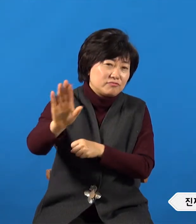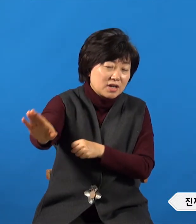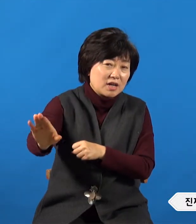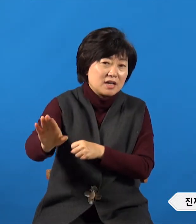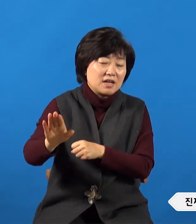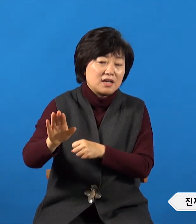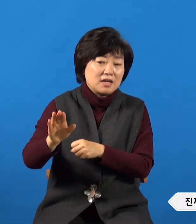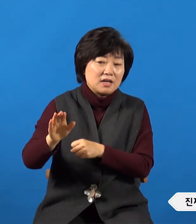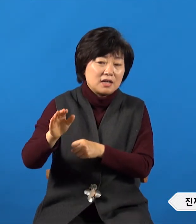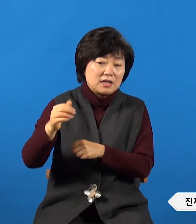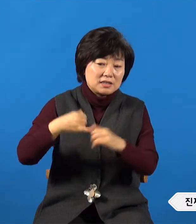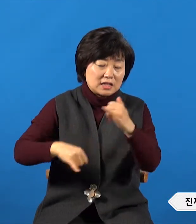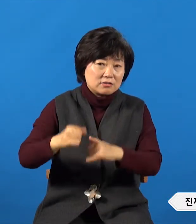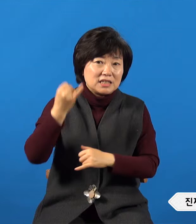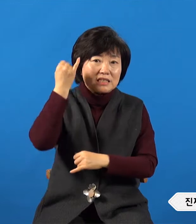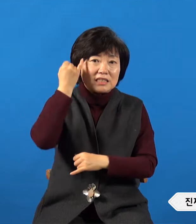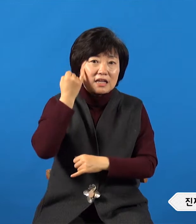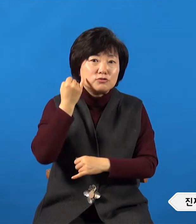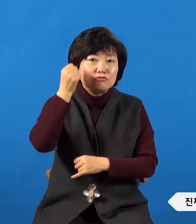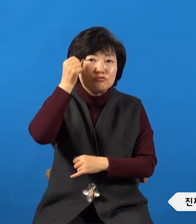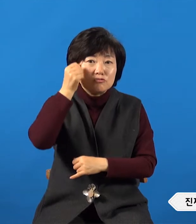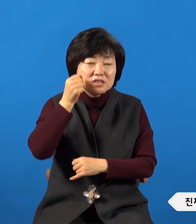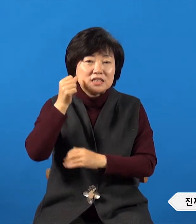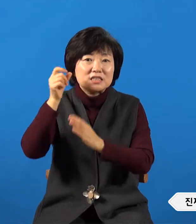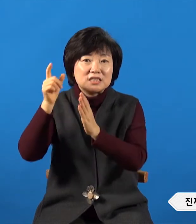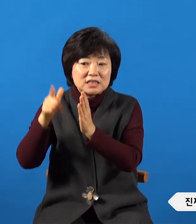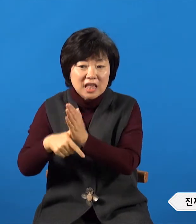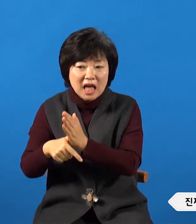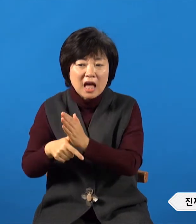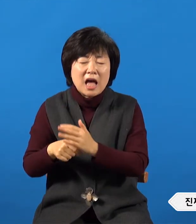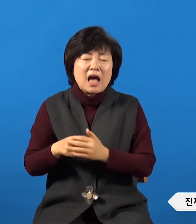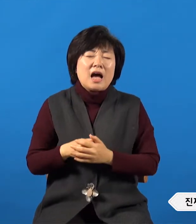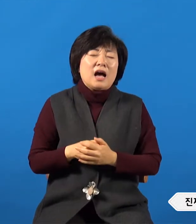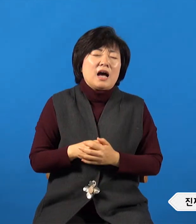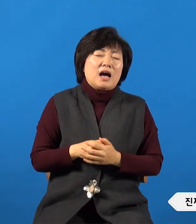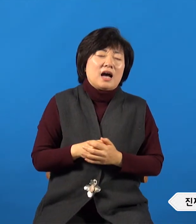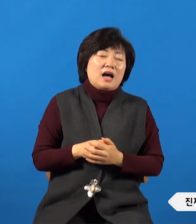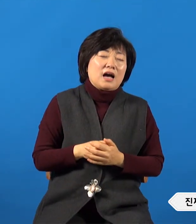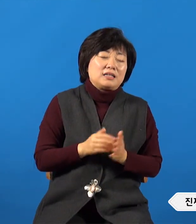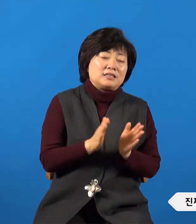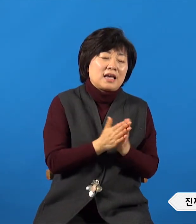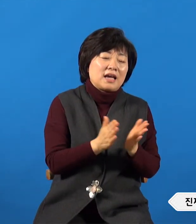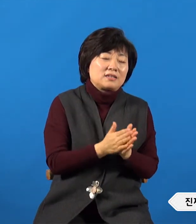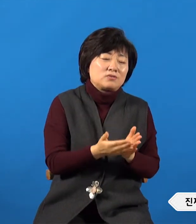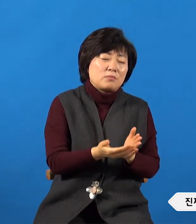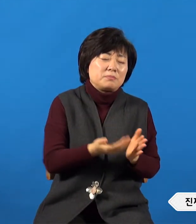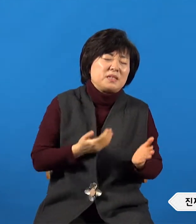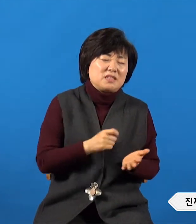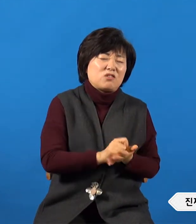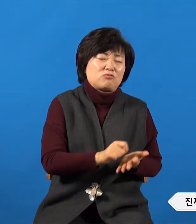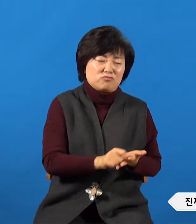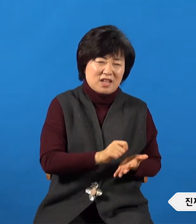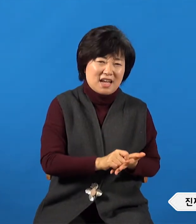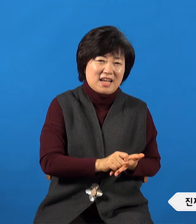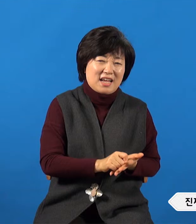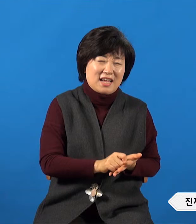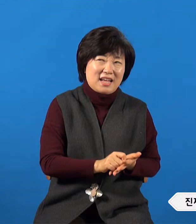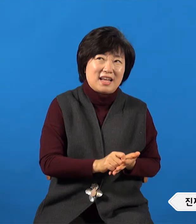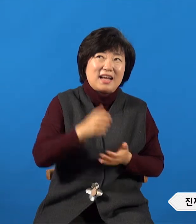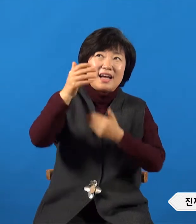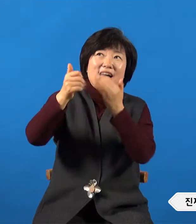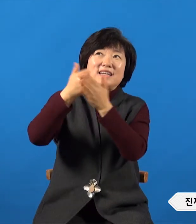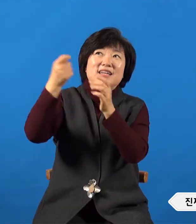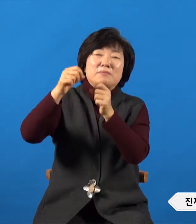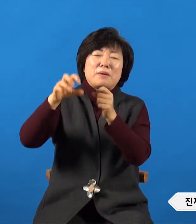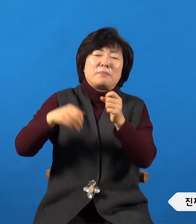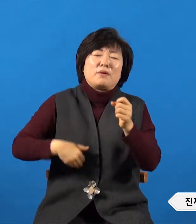아이들이 사춘기에 들어서는 순간 제가 책을 너무 일찍 냈다는 사실을 깨닫기 시작했습니다. 그리고 하나님